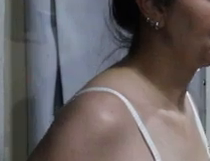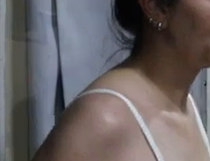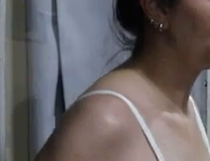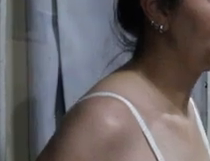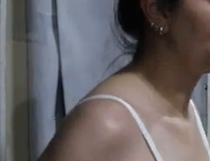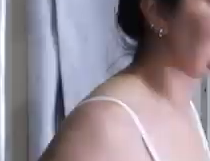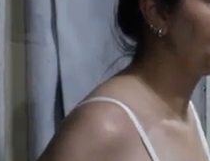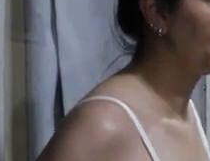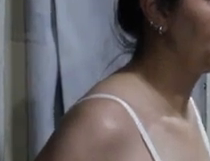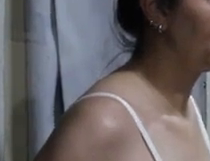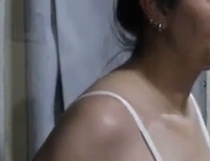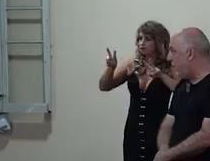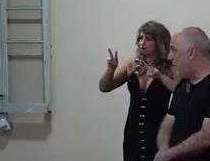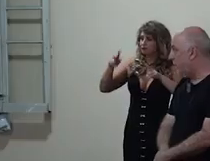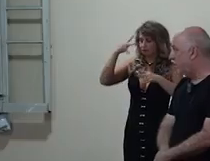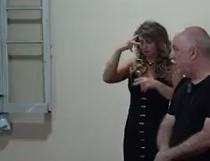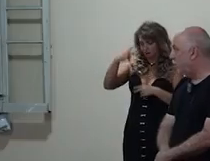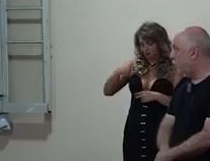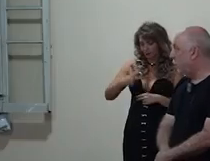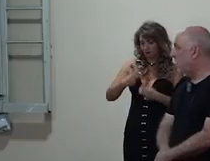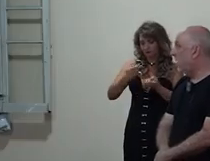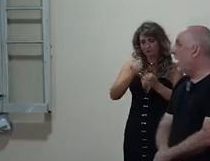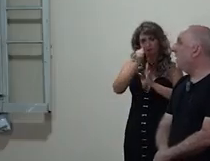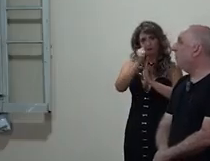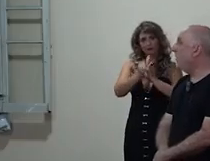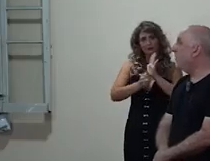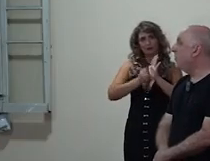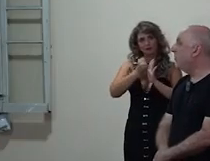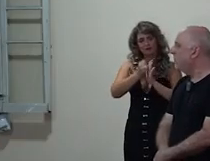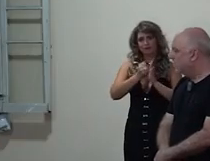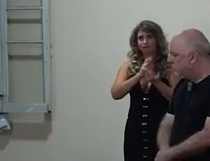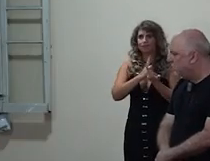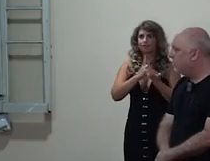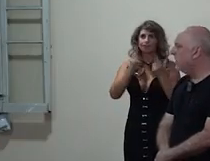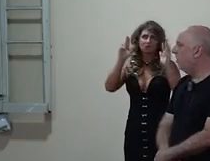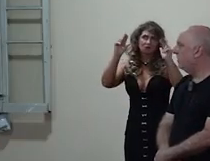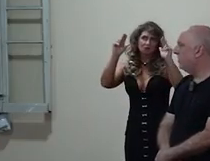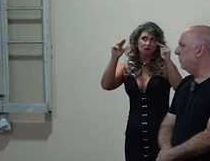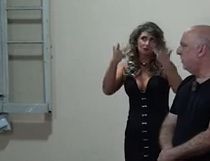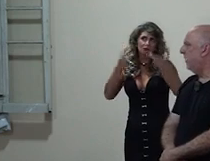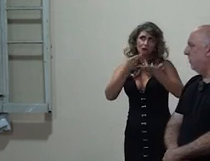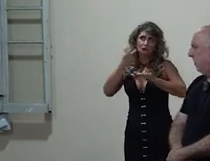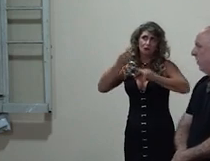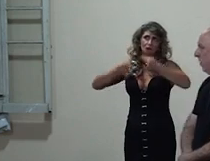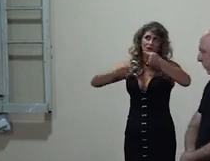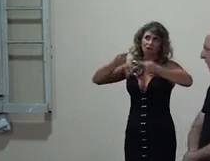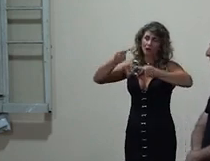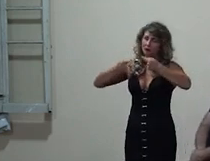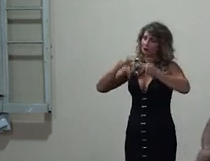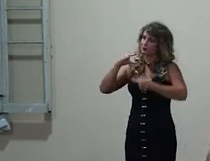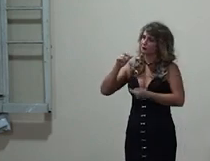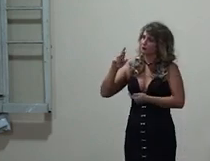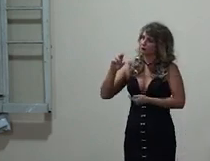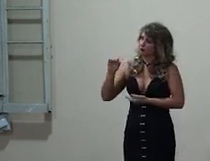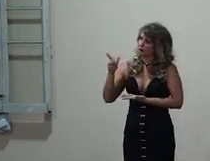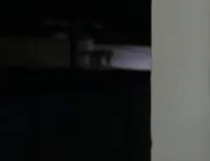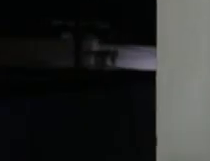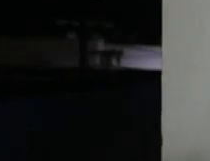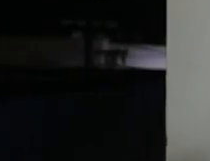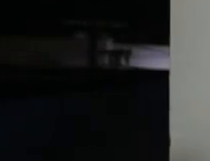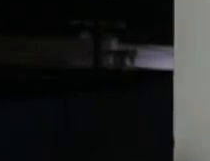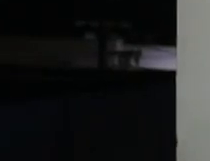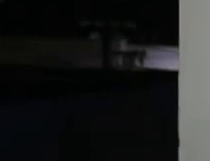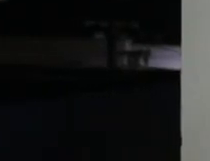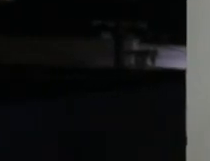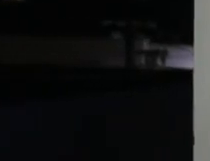desse a tua visão como paranaguara a respeito disso que nós estamos falando, Carol. Por favor, muito